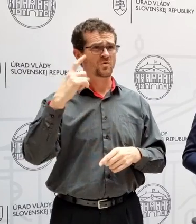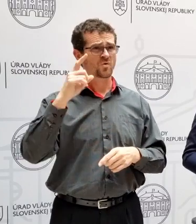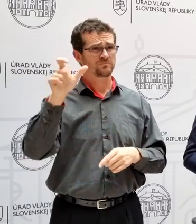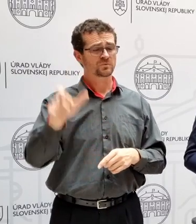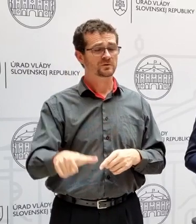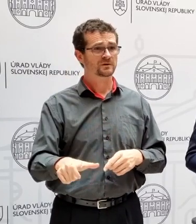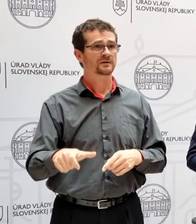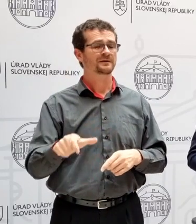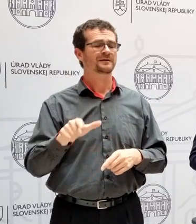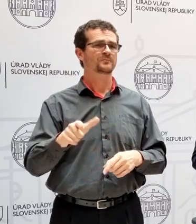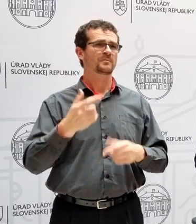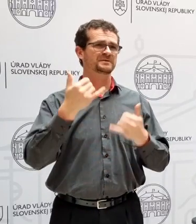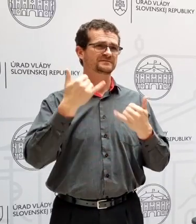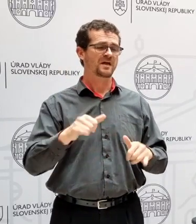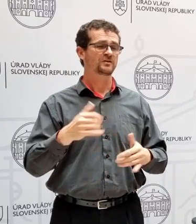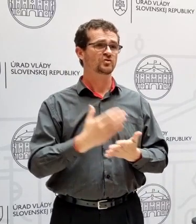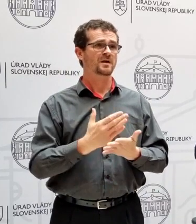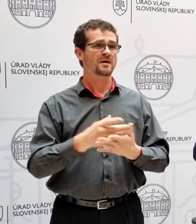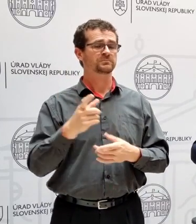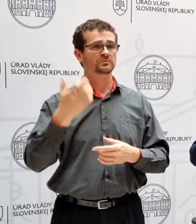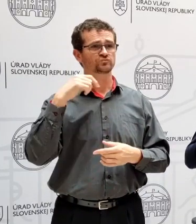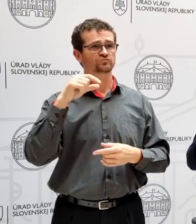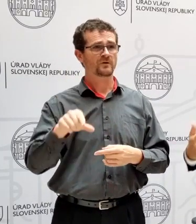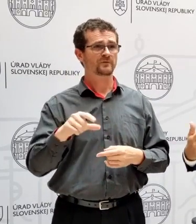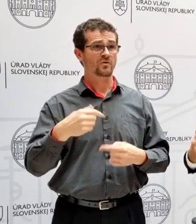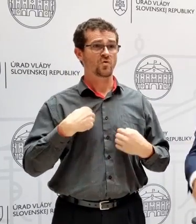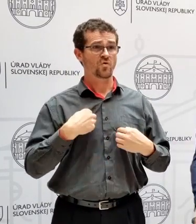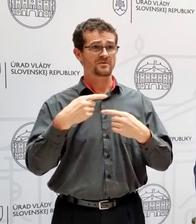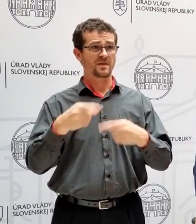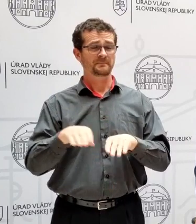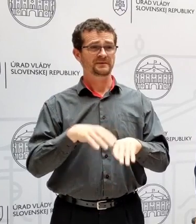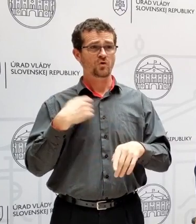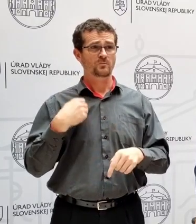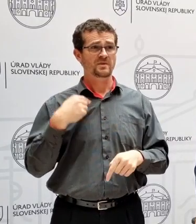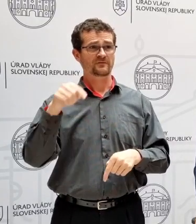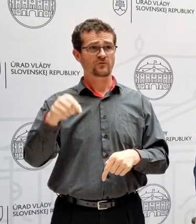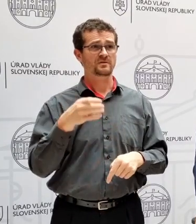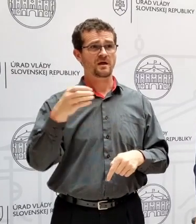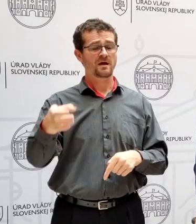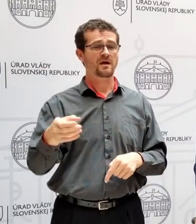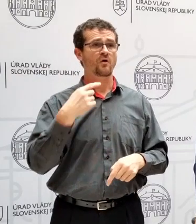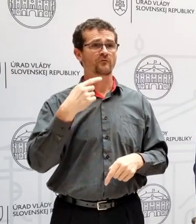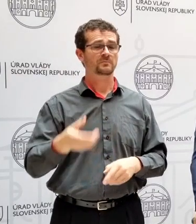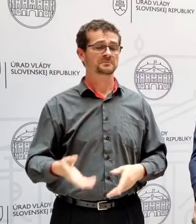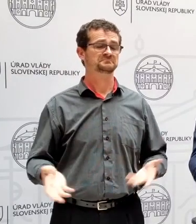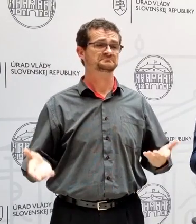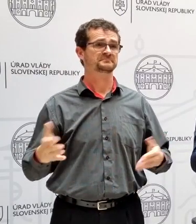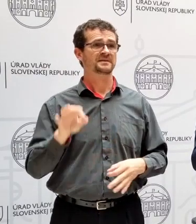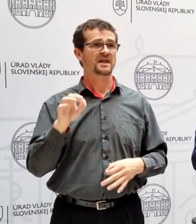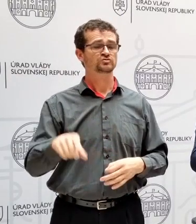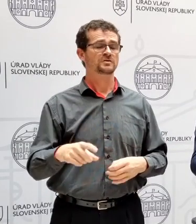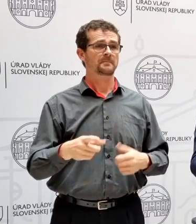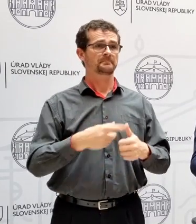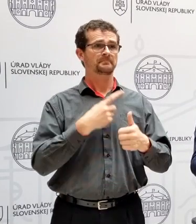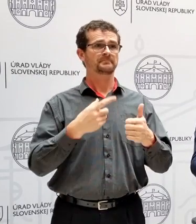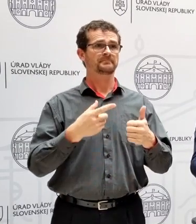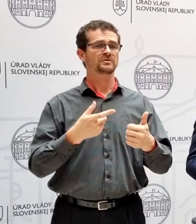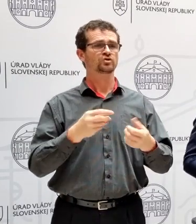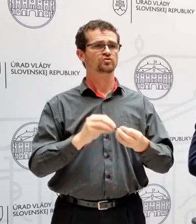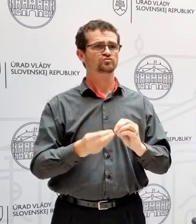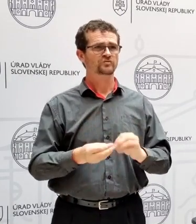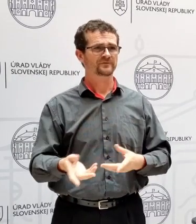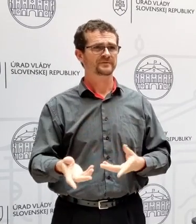odborníkom, lebo bolo by také zvláštne, keby tam išiel človek možno od nás na ministerstvo hospodárstva a povedal by, že našiel tam poprvé